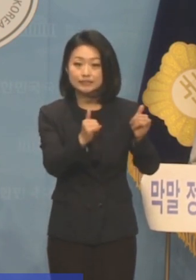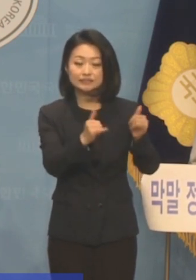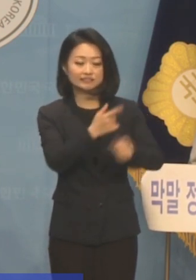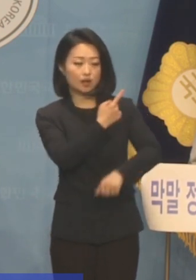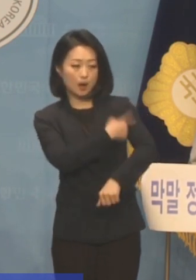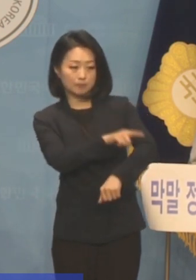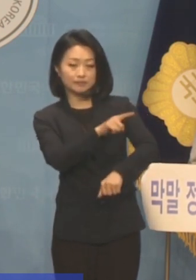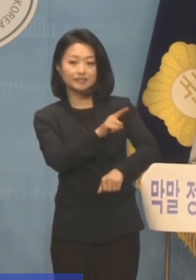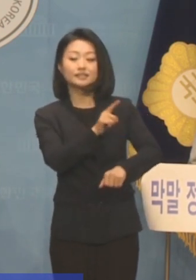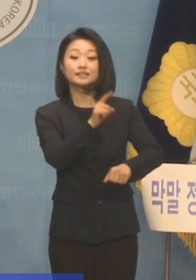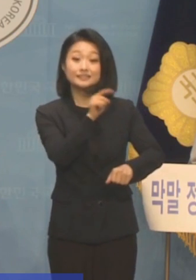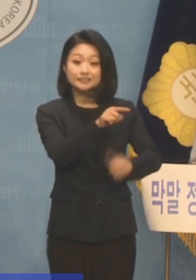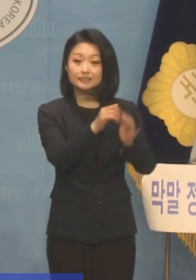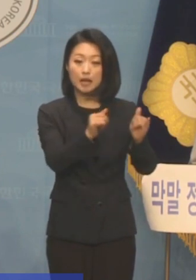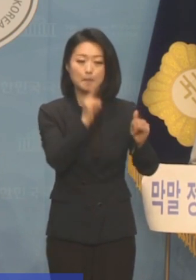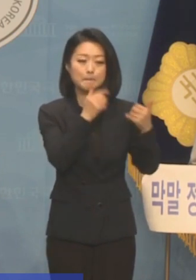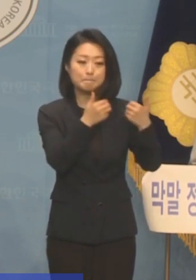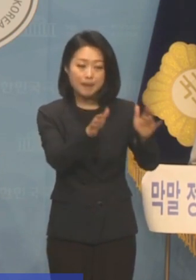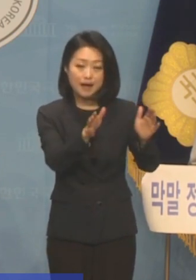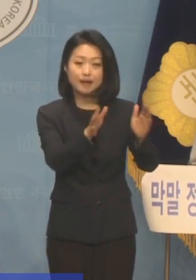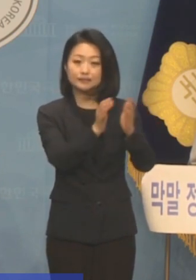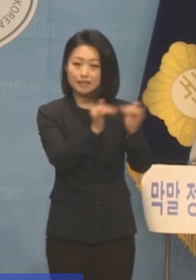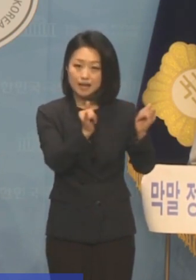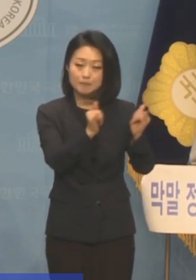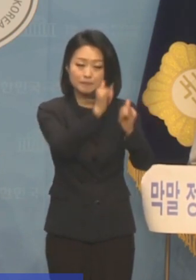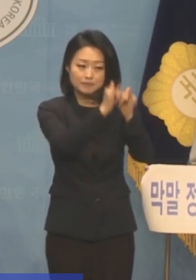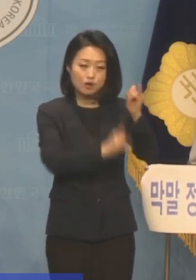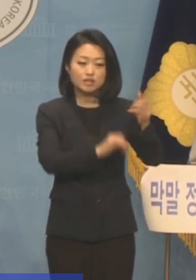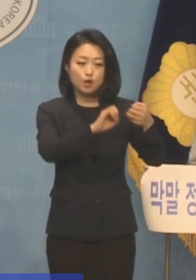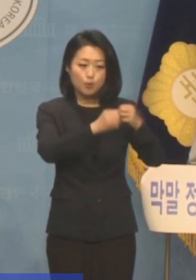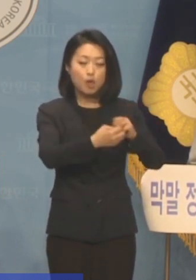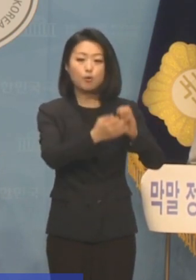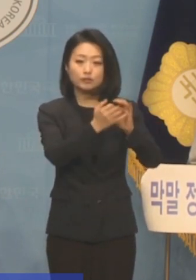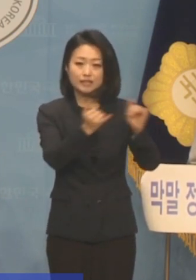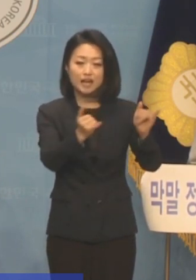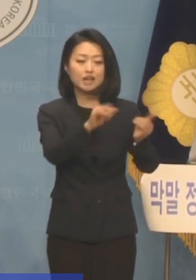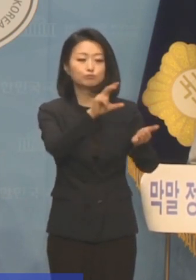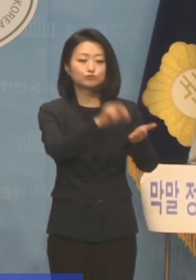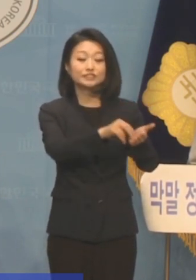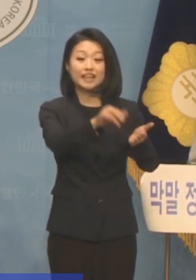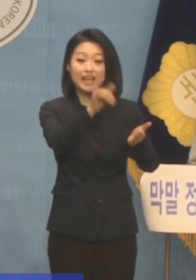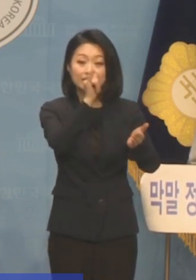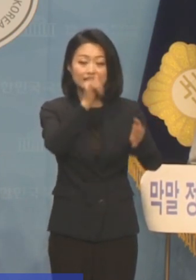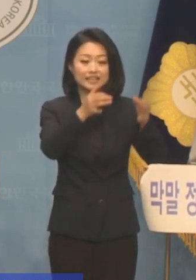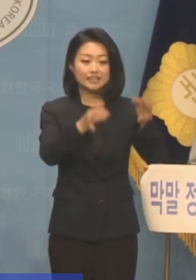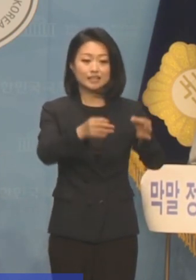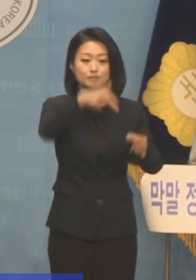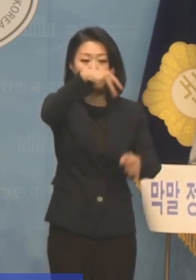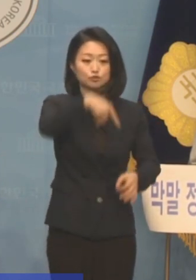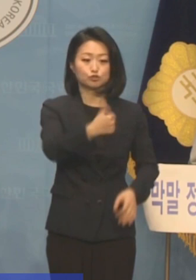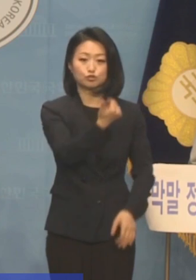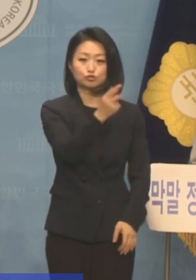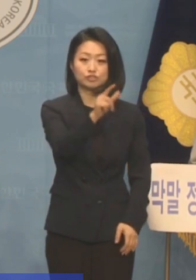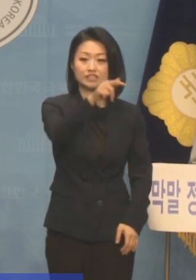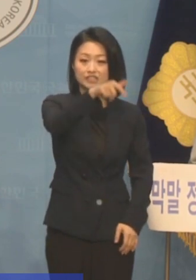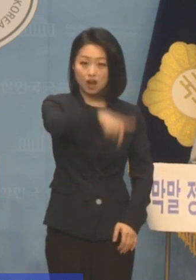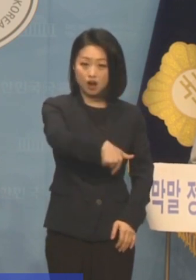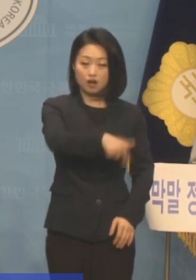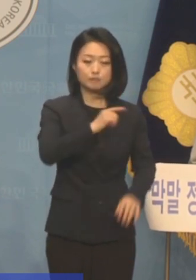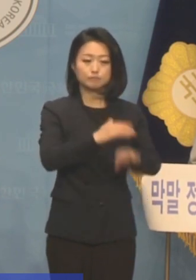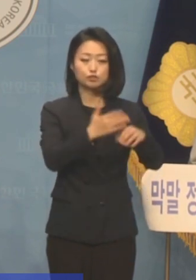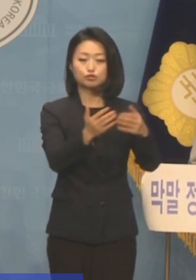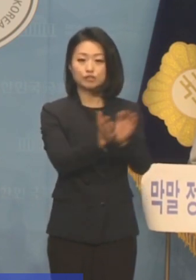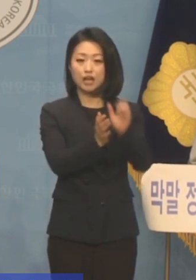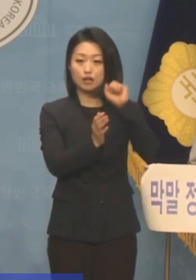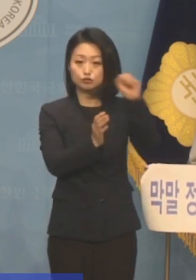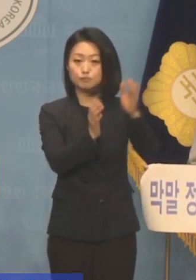막말 정치인 및 역사 외국에 대해 심각한 문제를고 있는 김준혁 민주당 후보를 더